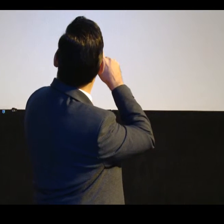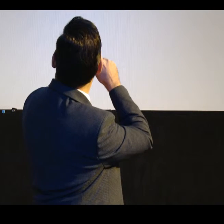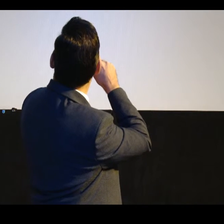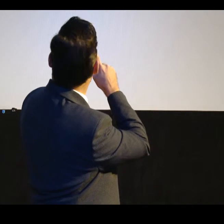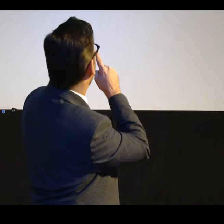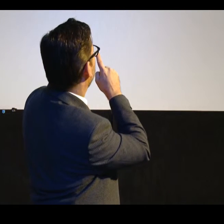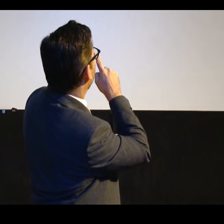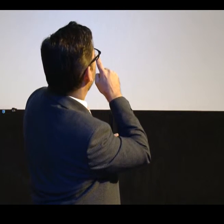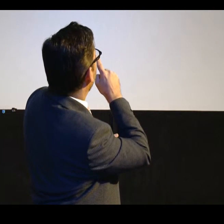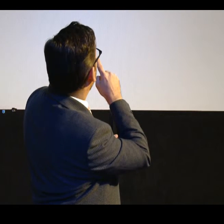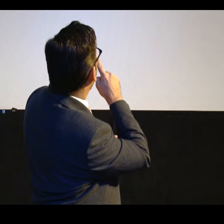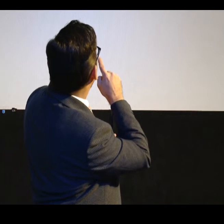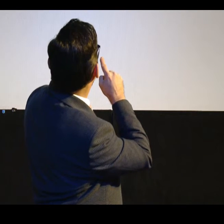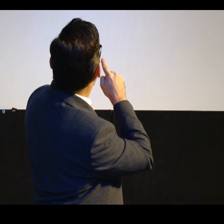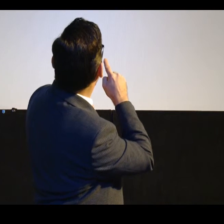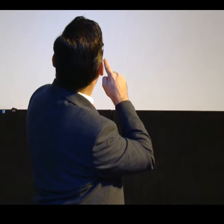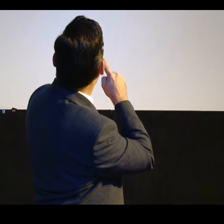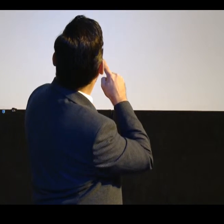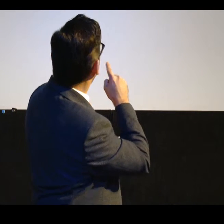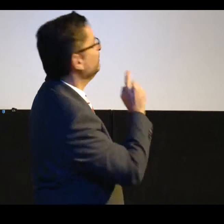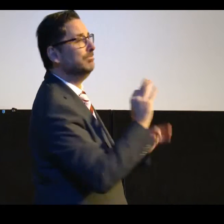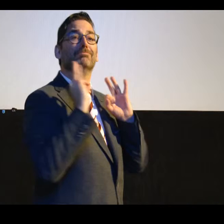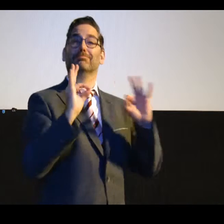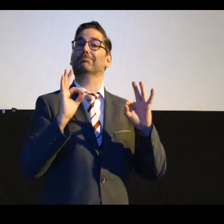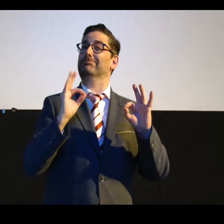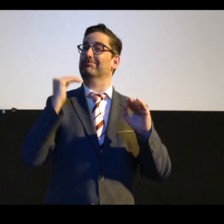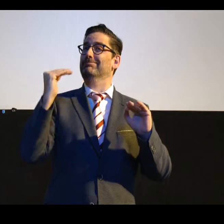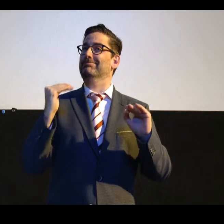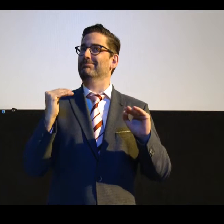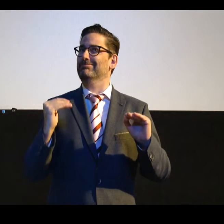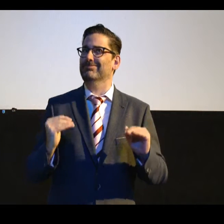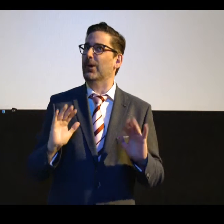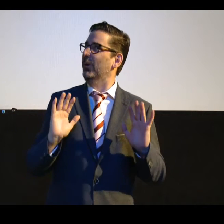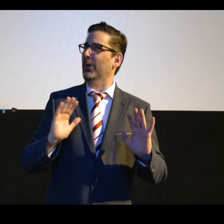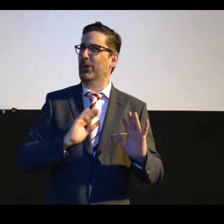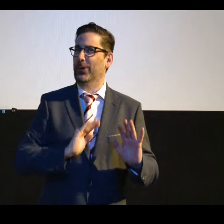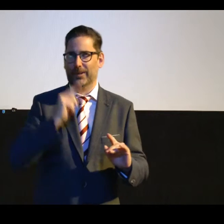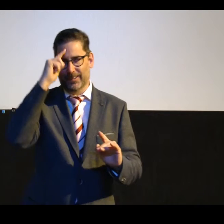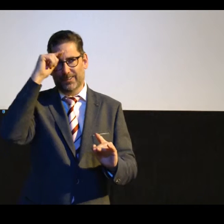Europea de Personas Sordos Ciegas. Son diferentes entidades con las que mantenemos acuerdos de colaboración.